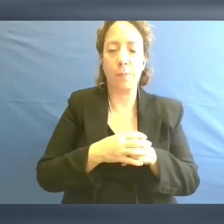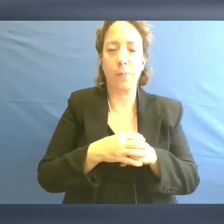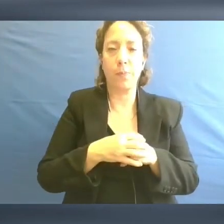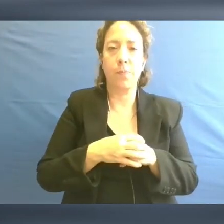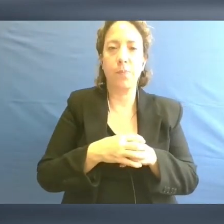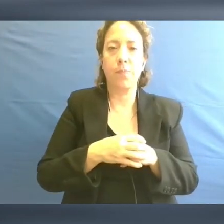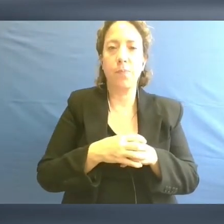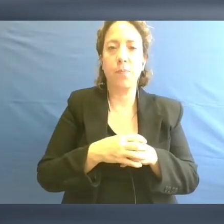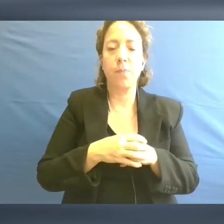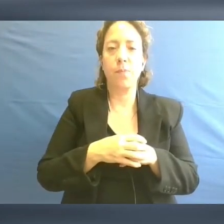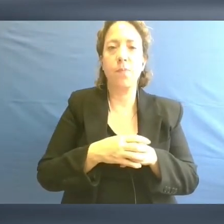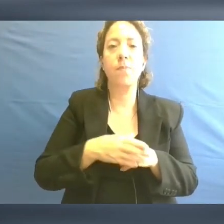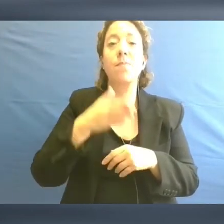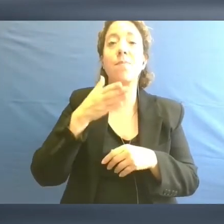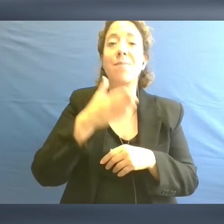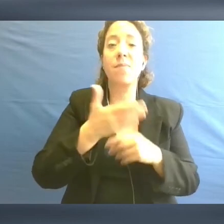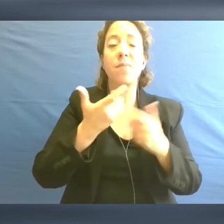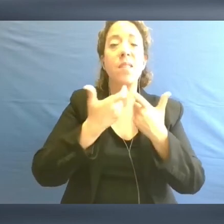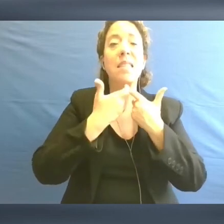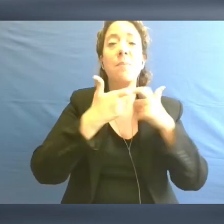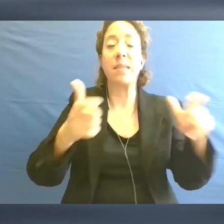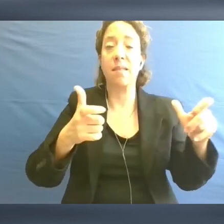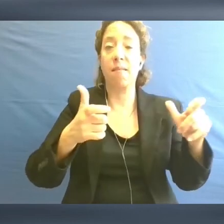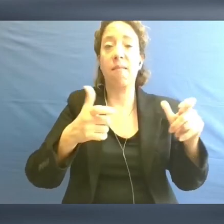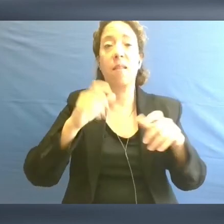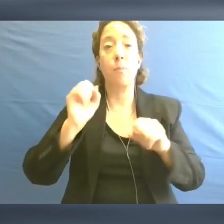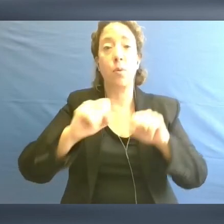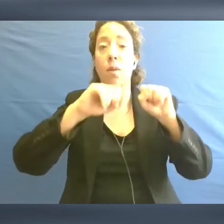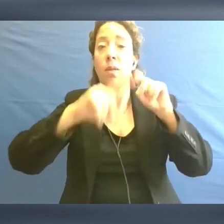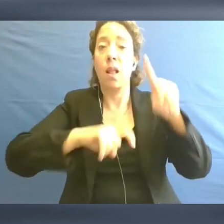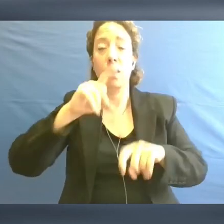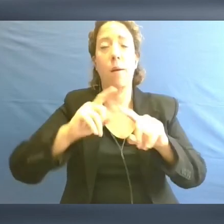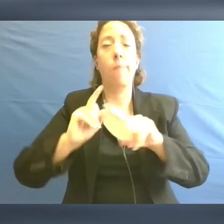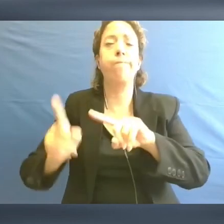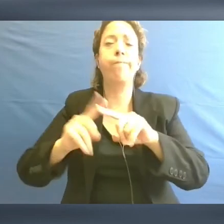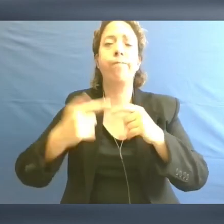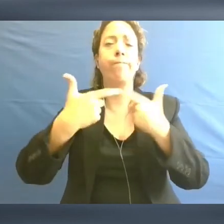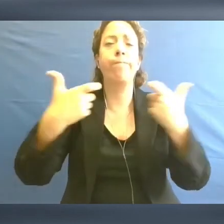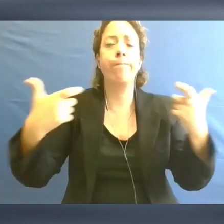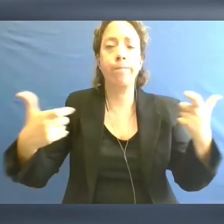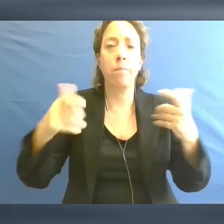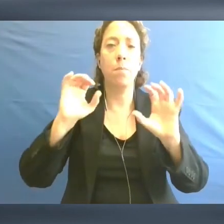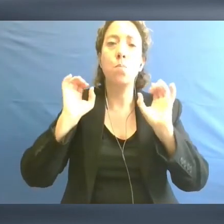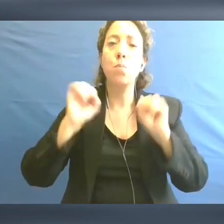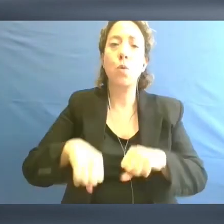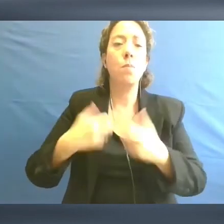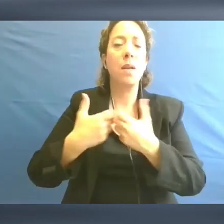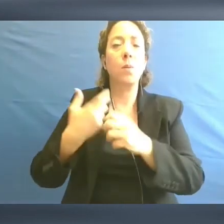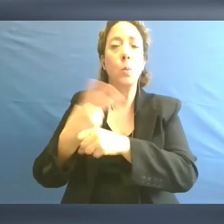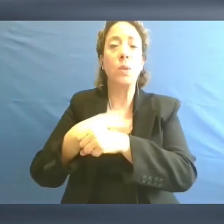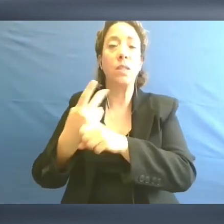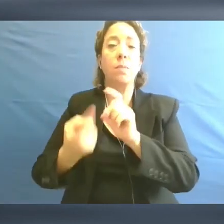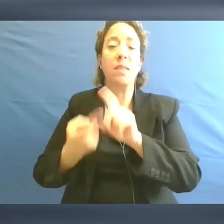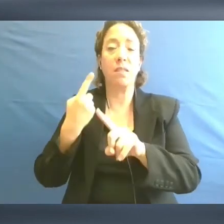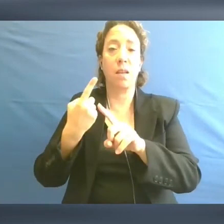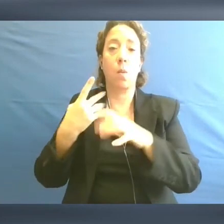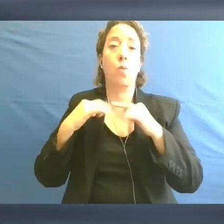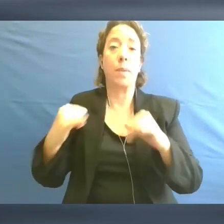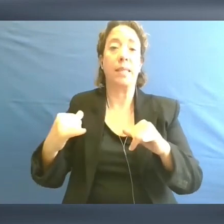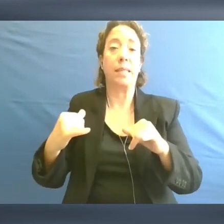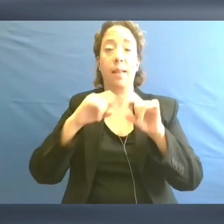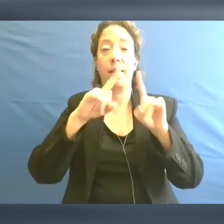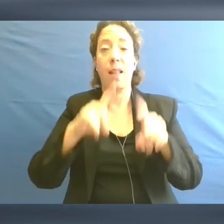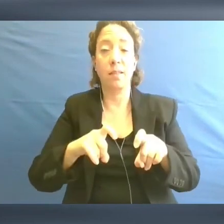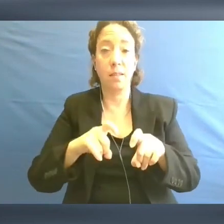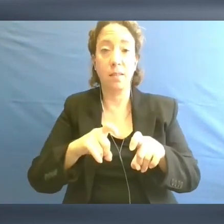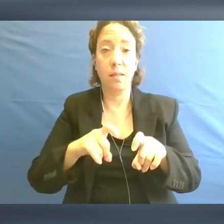Cette accessibilité peut être testée de façon diverse. On peut tout à fait utiliser des outils de test automatiques pour